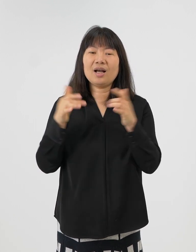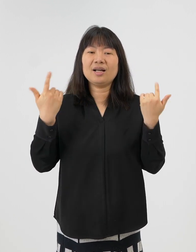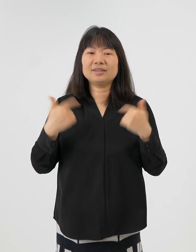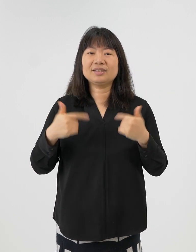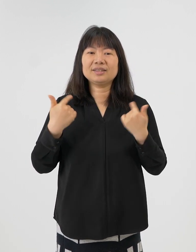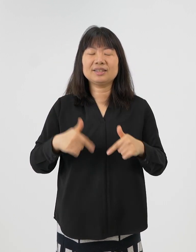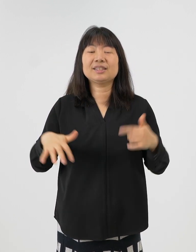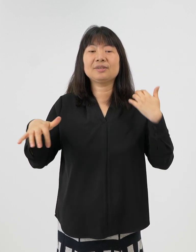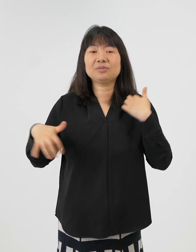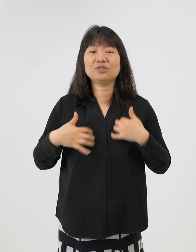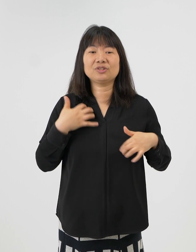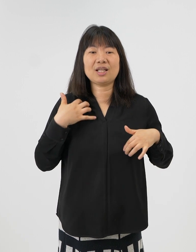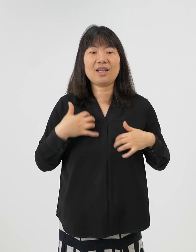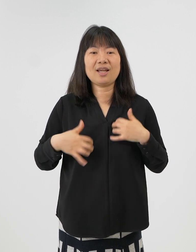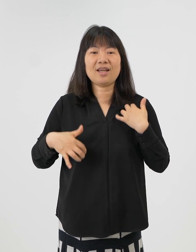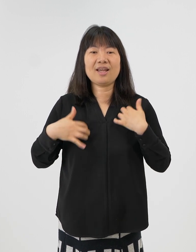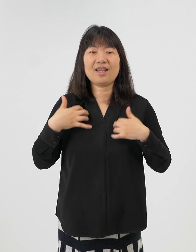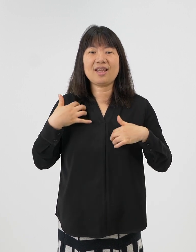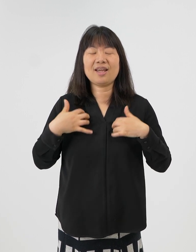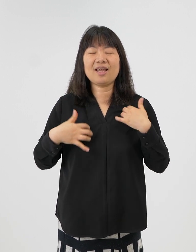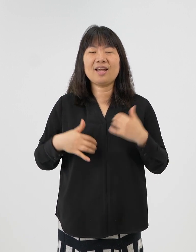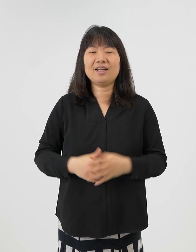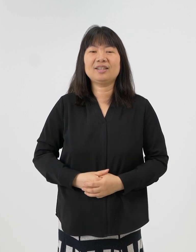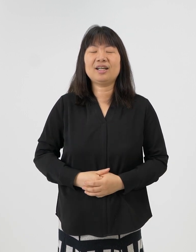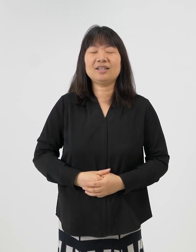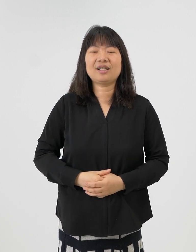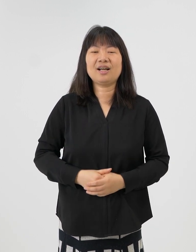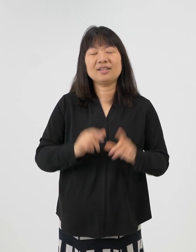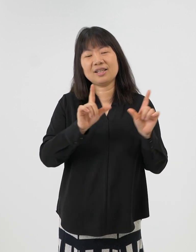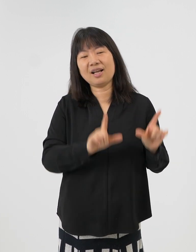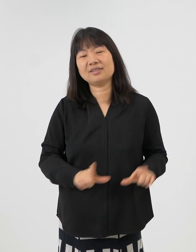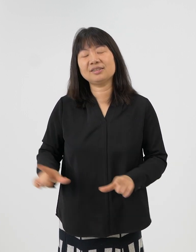기도하고 늘 기쁘게